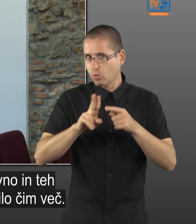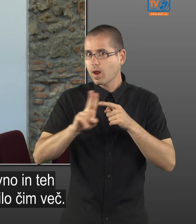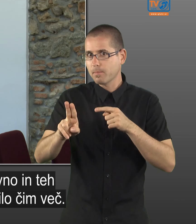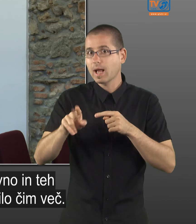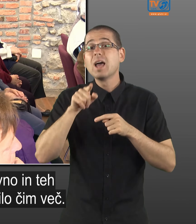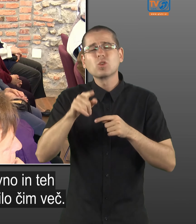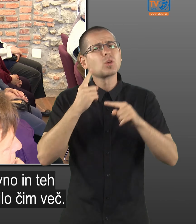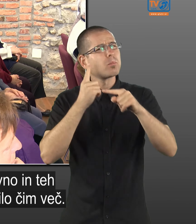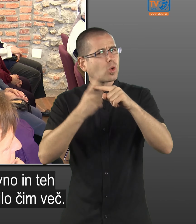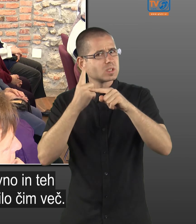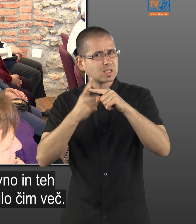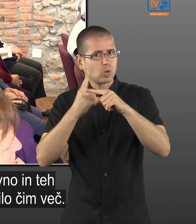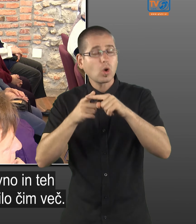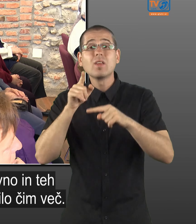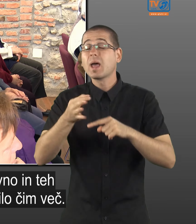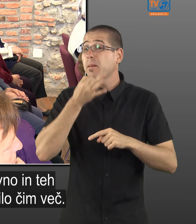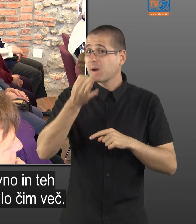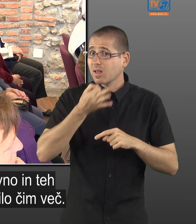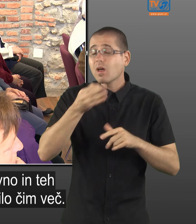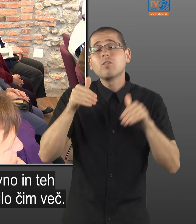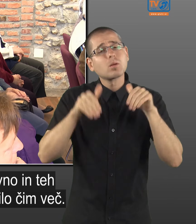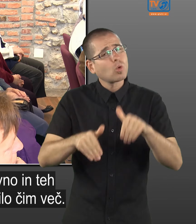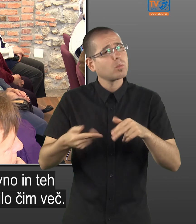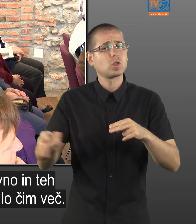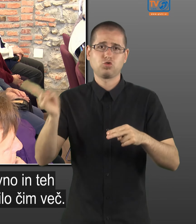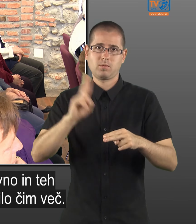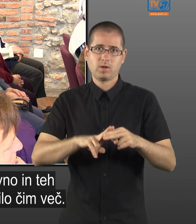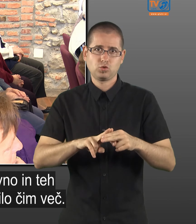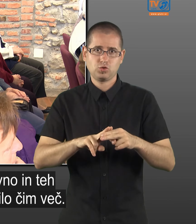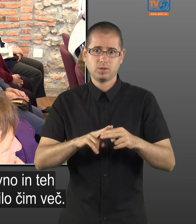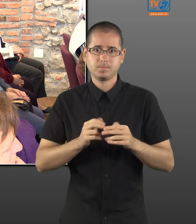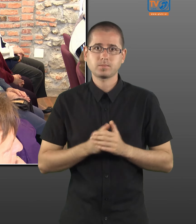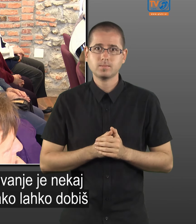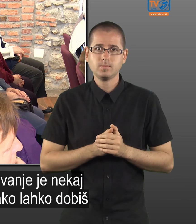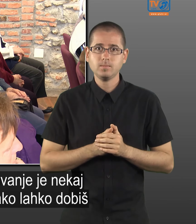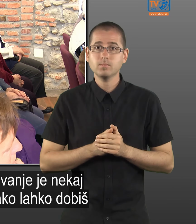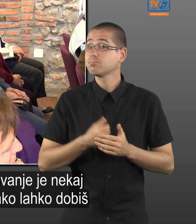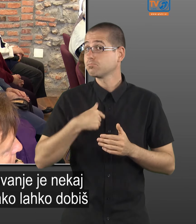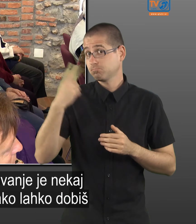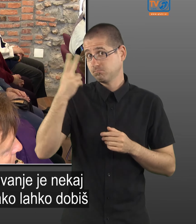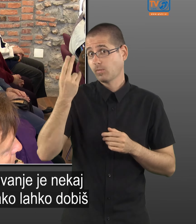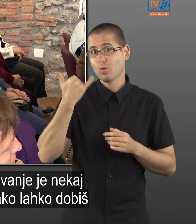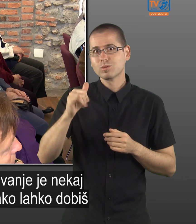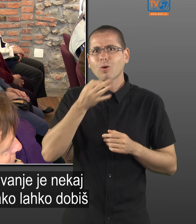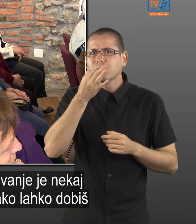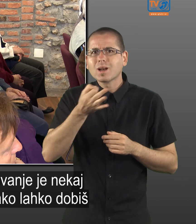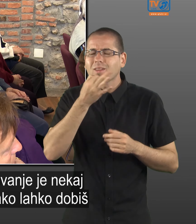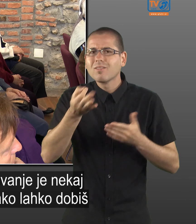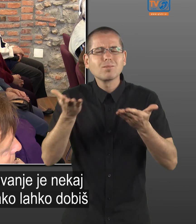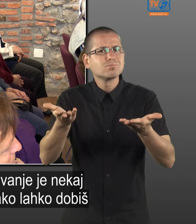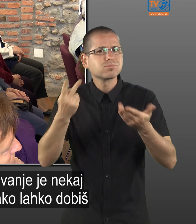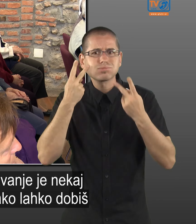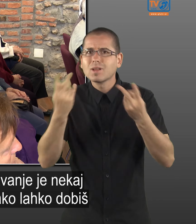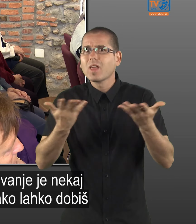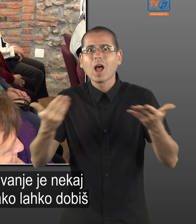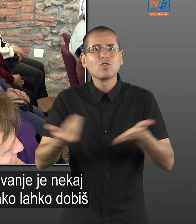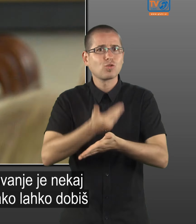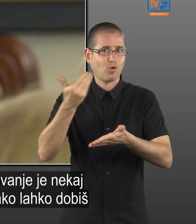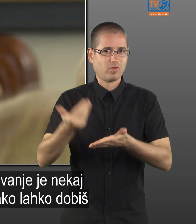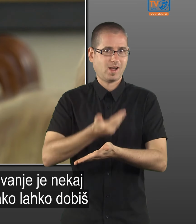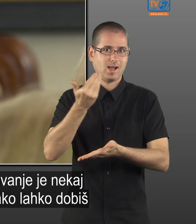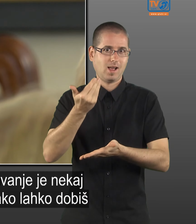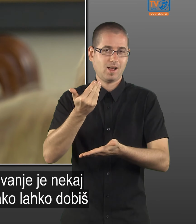zelo pozitivno in teh prišljanj predavanja naj bilo čim več. Ja, seveda vsako predavanje je